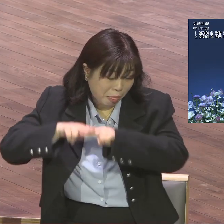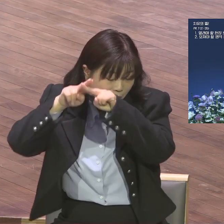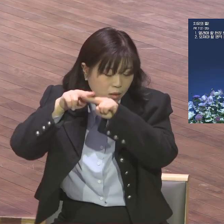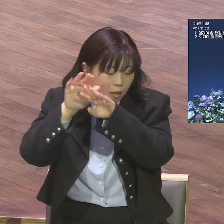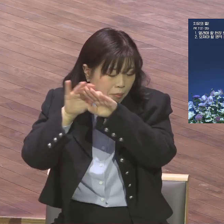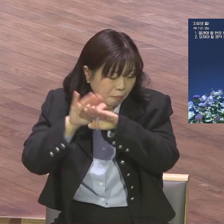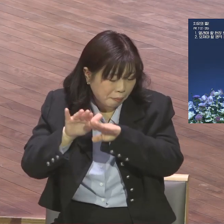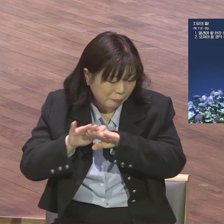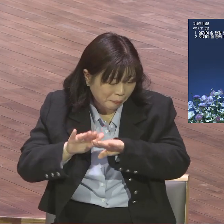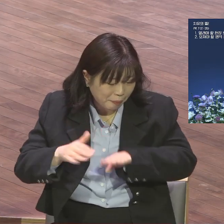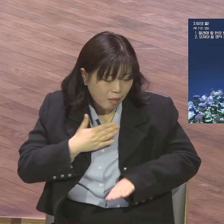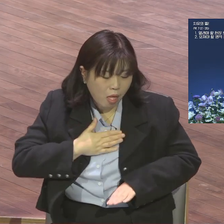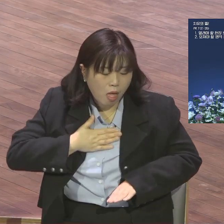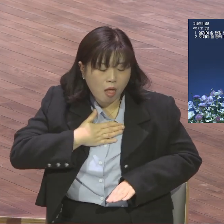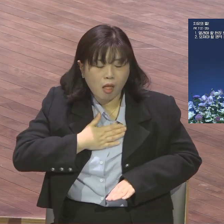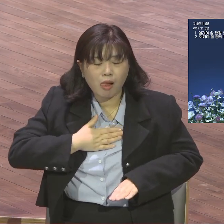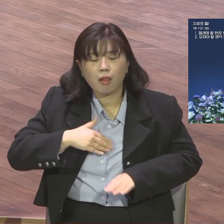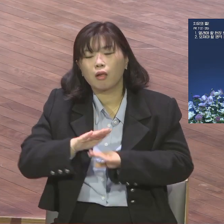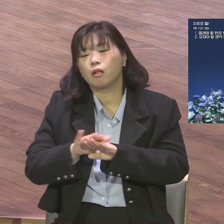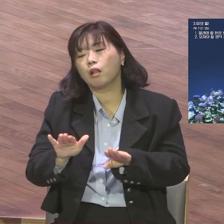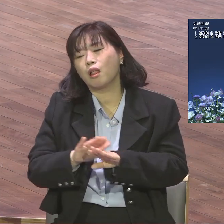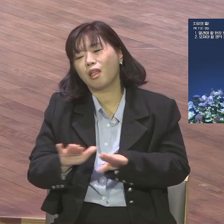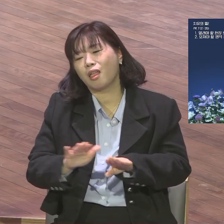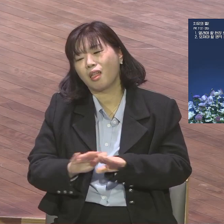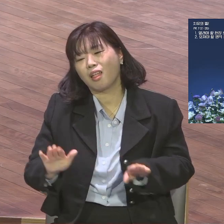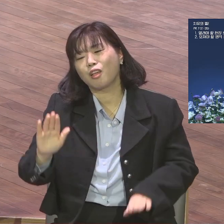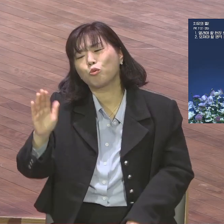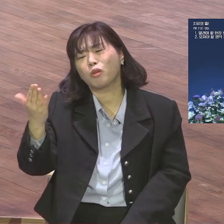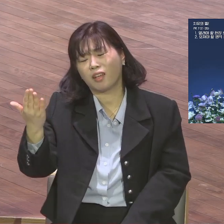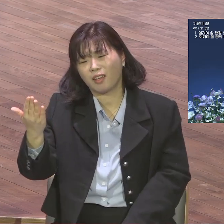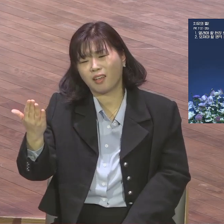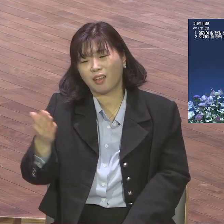내가 뭔가 보이스러 왔다. 아무 의미 없죠.